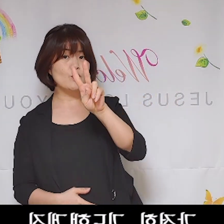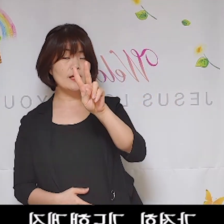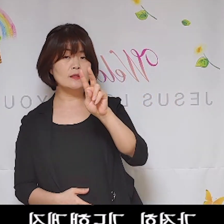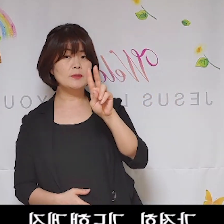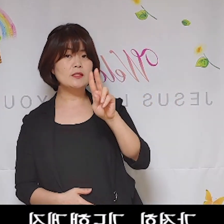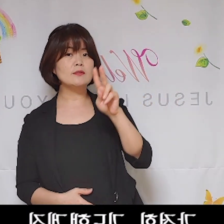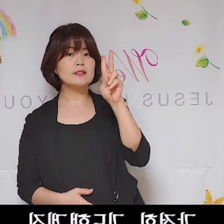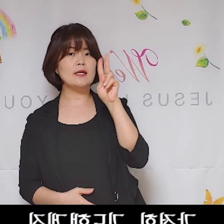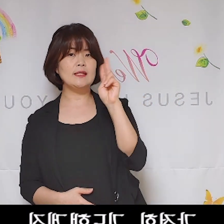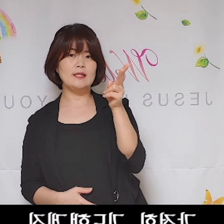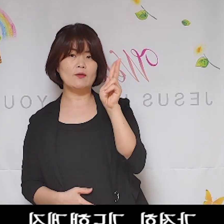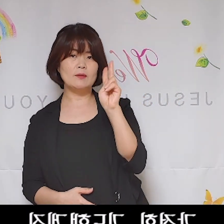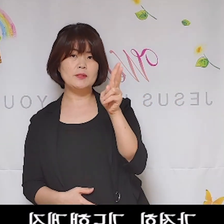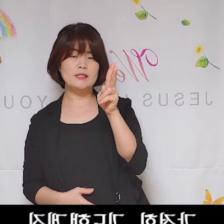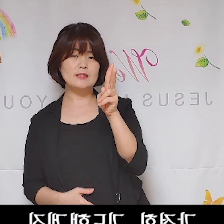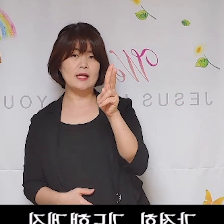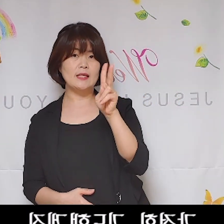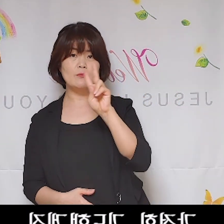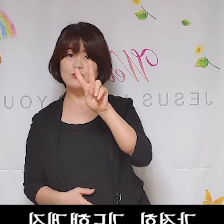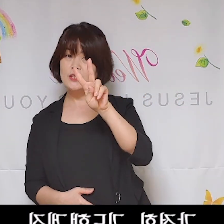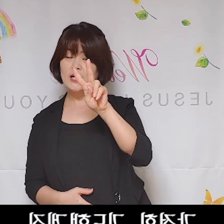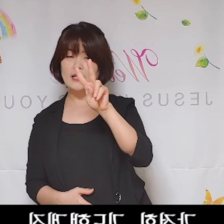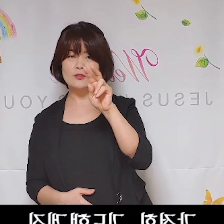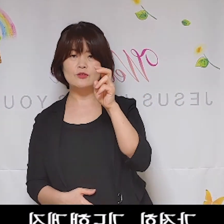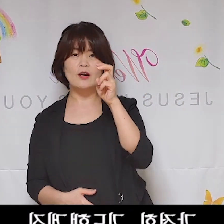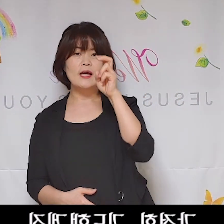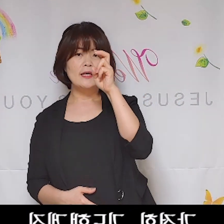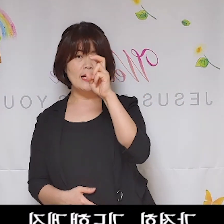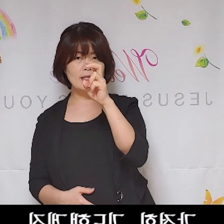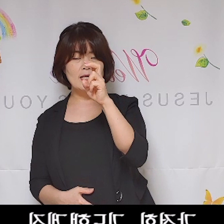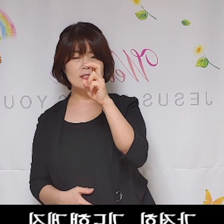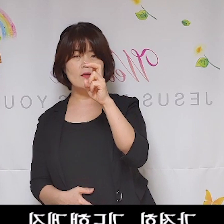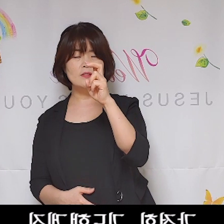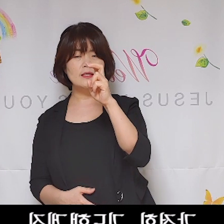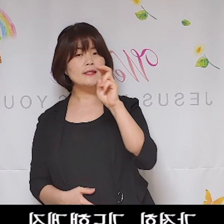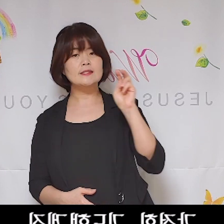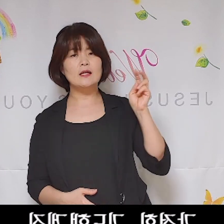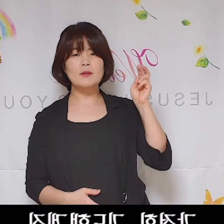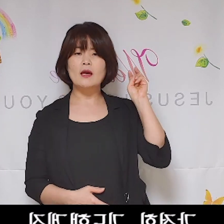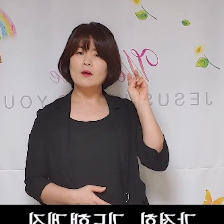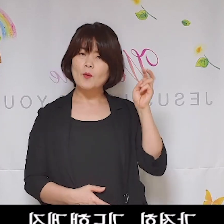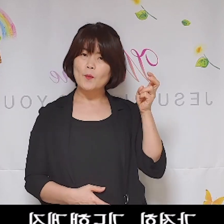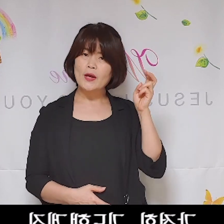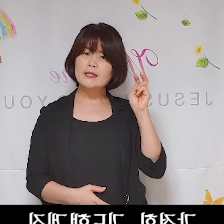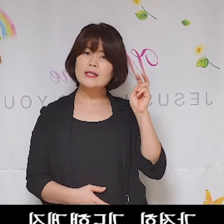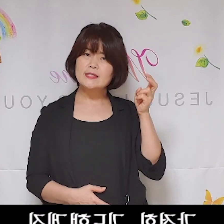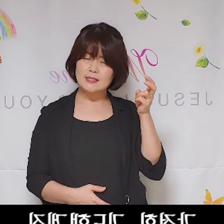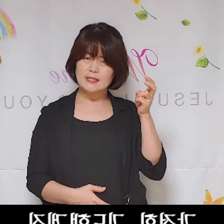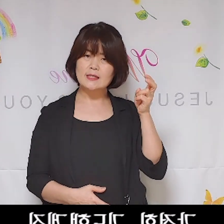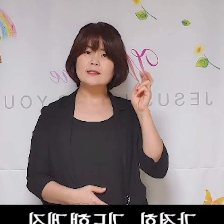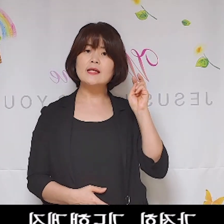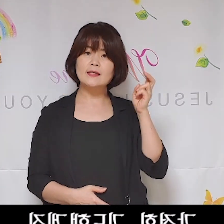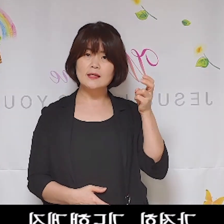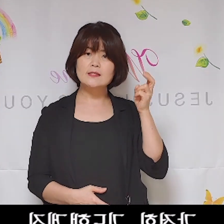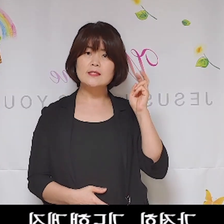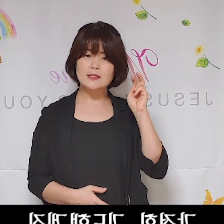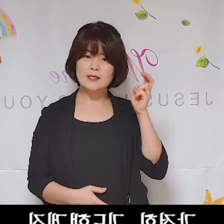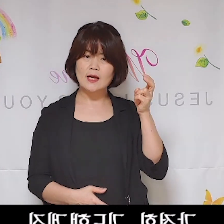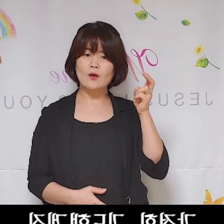손가락을 피셨는데 이렇게 피시는 게 아니라 V가 아니고요. 약간 성글게 하신 다음에 뭐뭐 했겠지, 그랬겠지